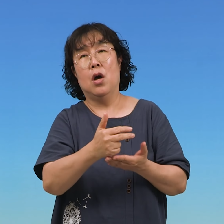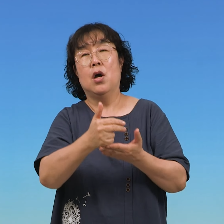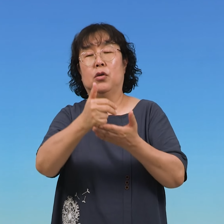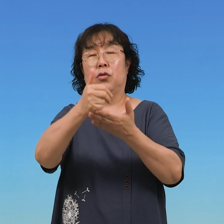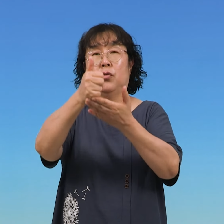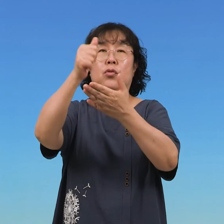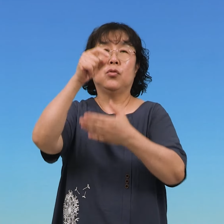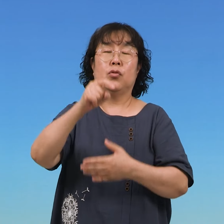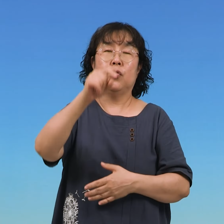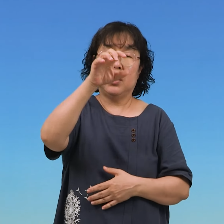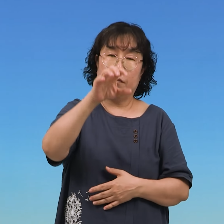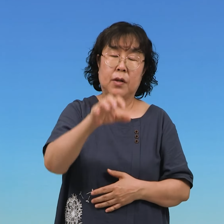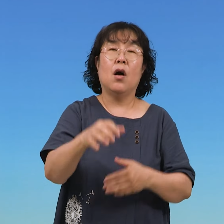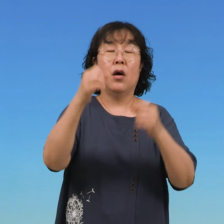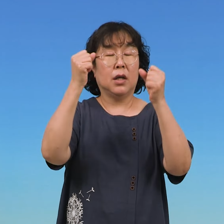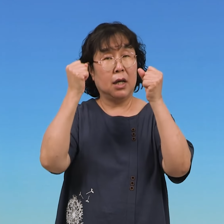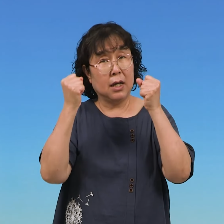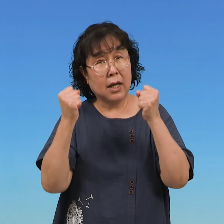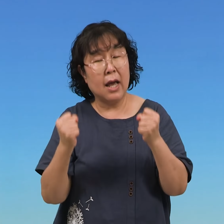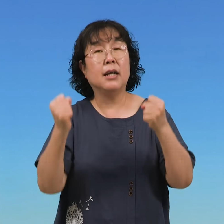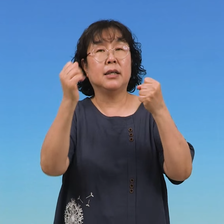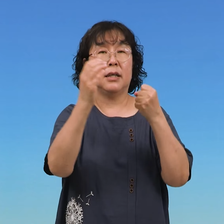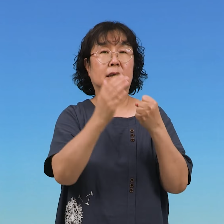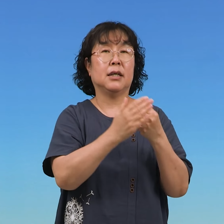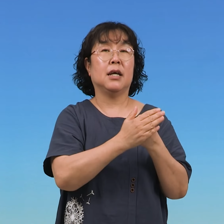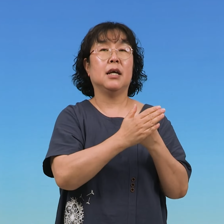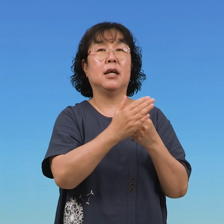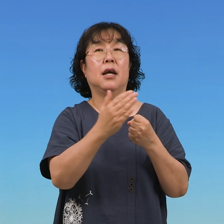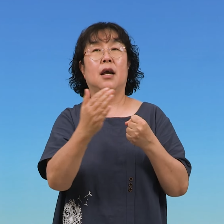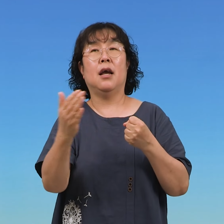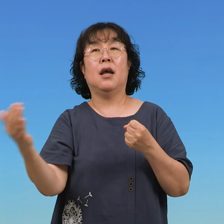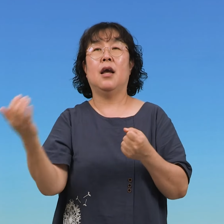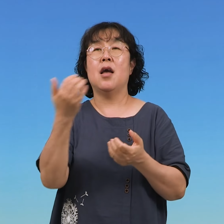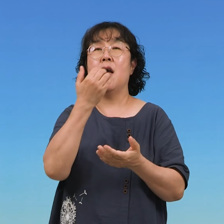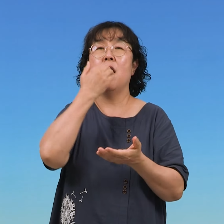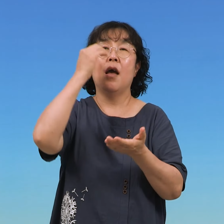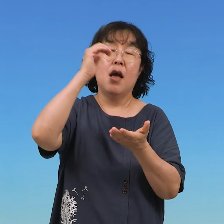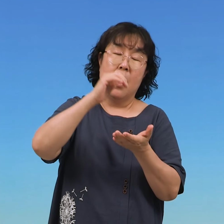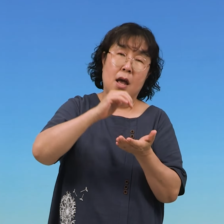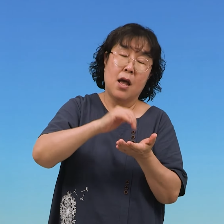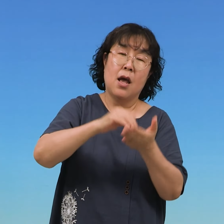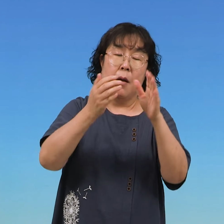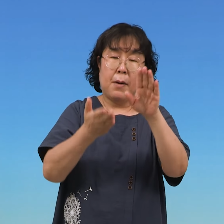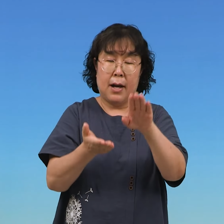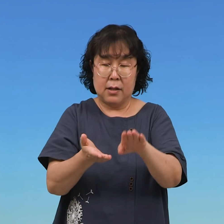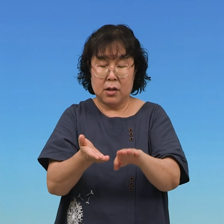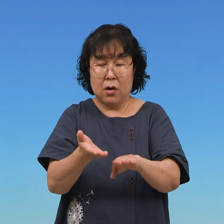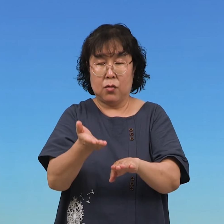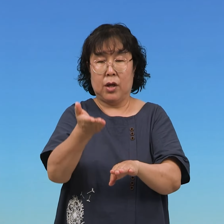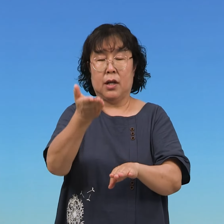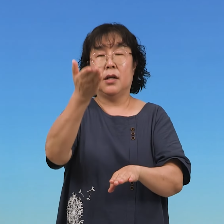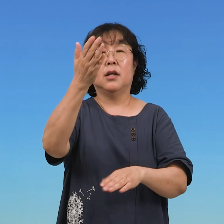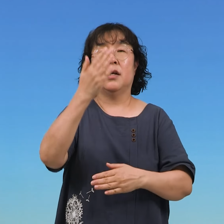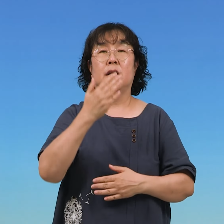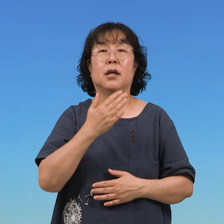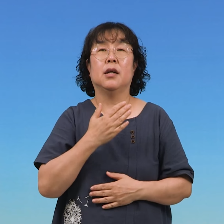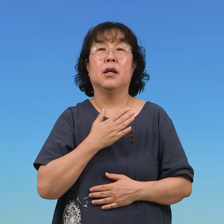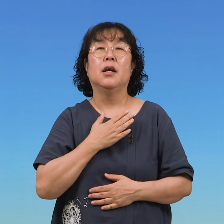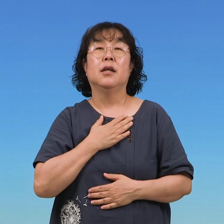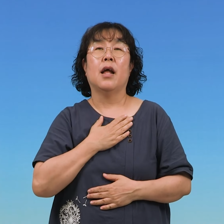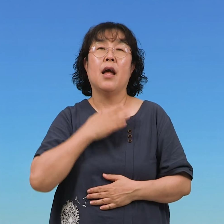주님 여기 계시기에 주님 여기 계시기에 반석 위를 내가 걷습니다.